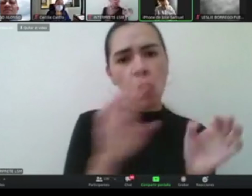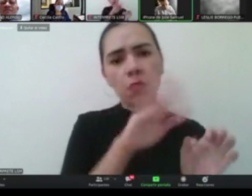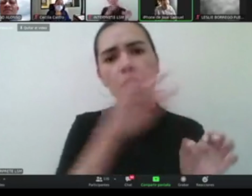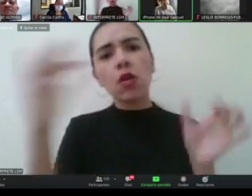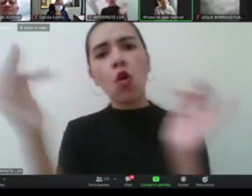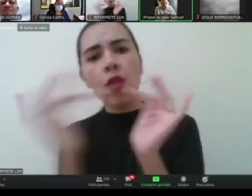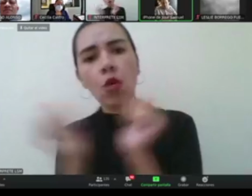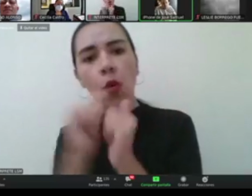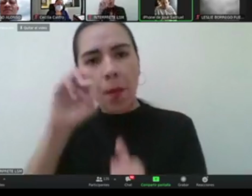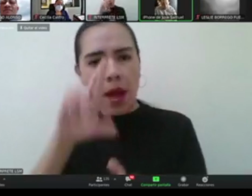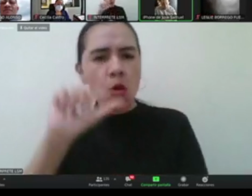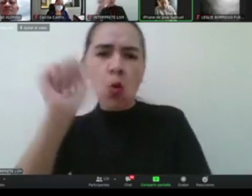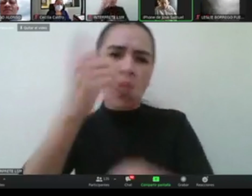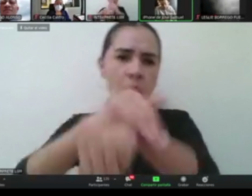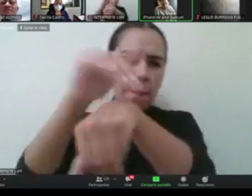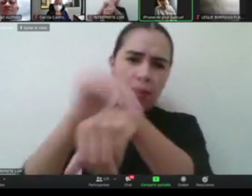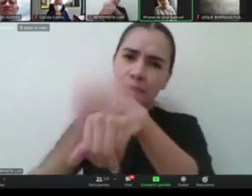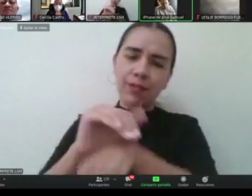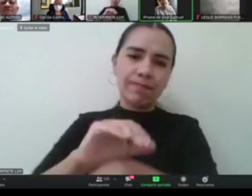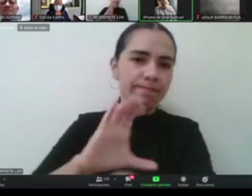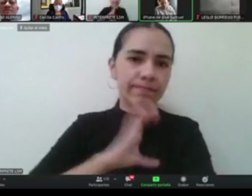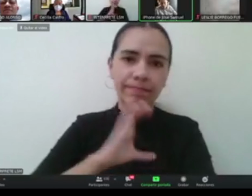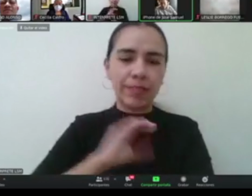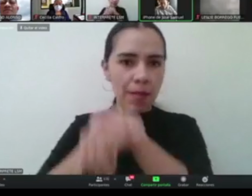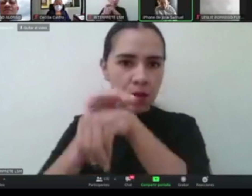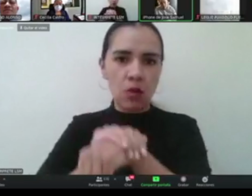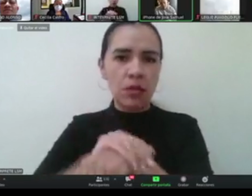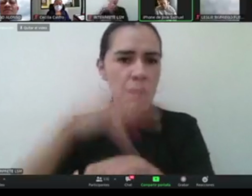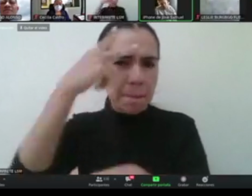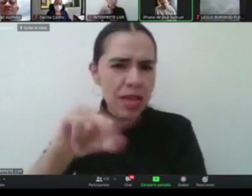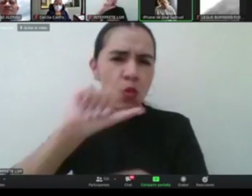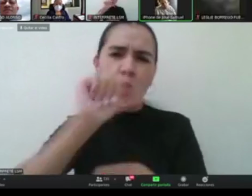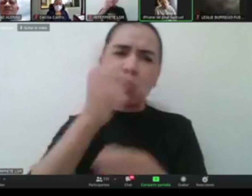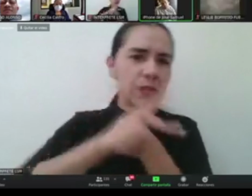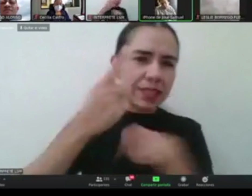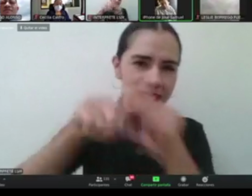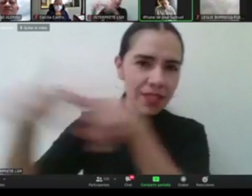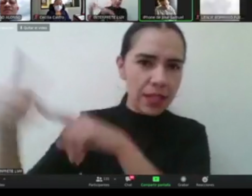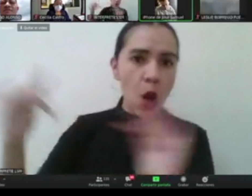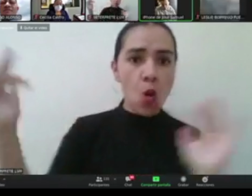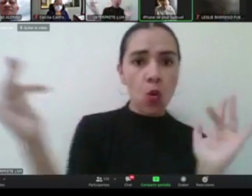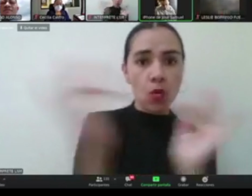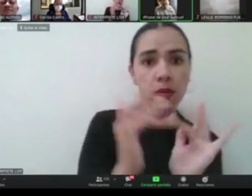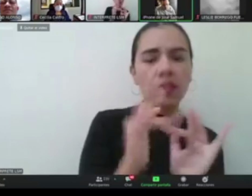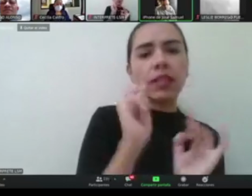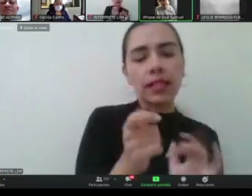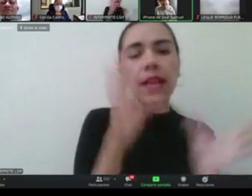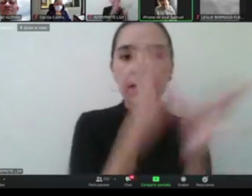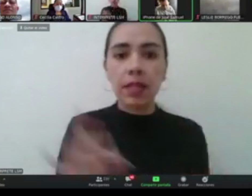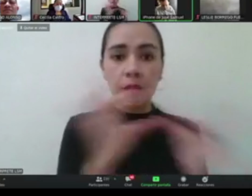otros amigos más, grandes amigos que hay allá en México y de otros países, que nosotros somos